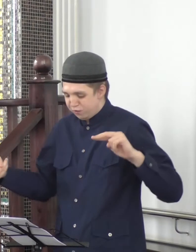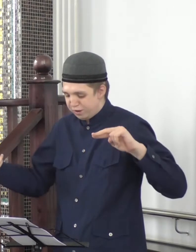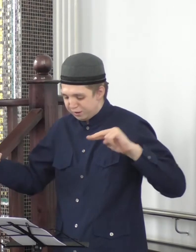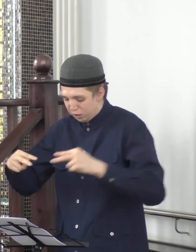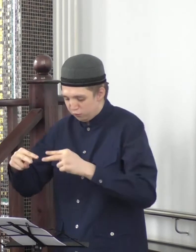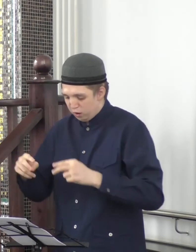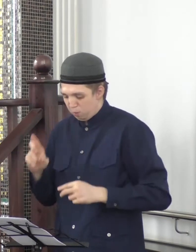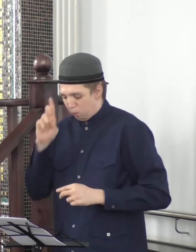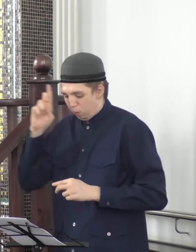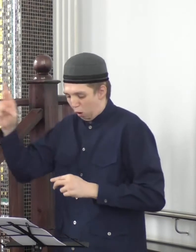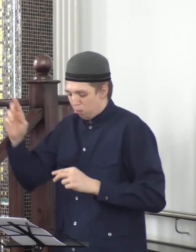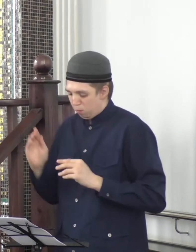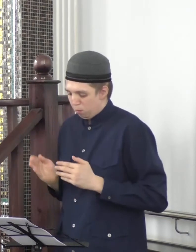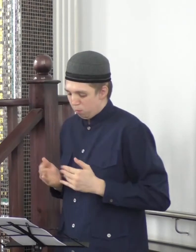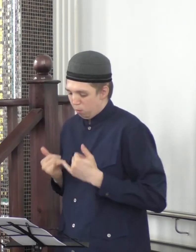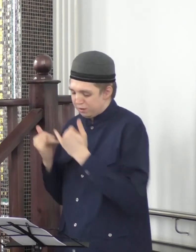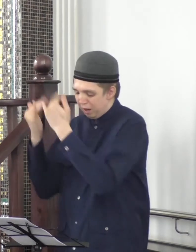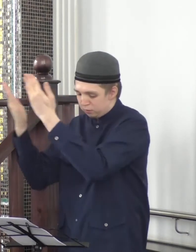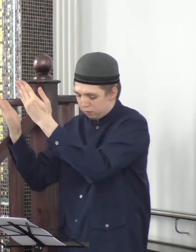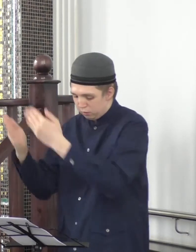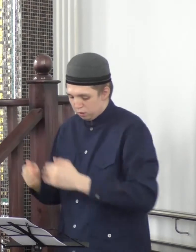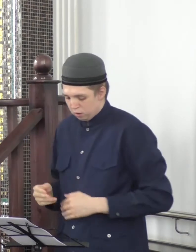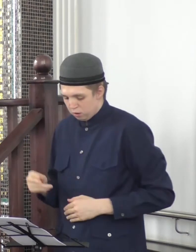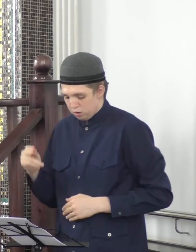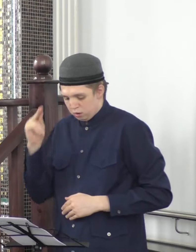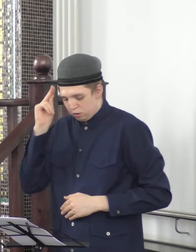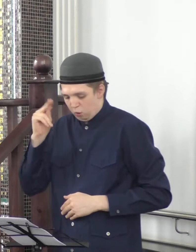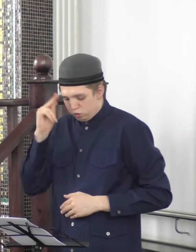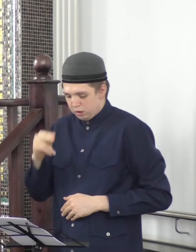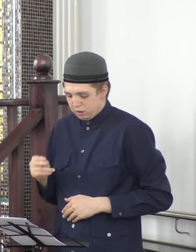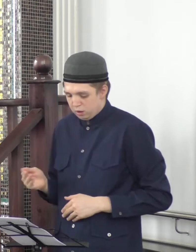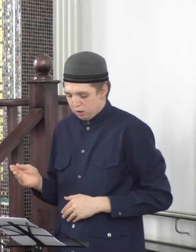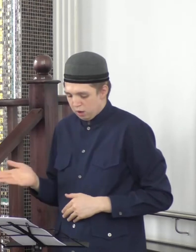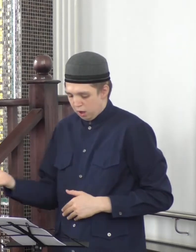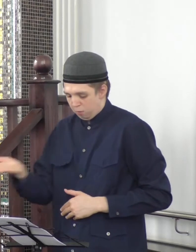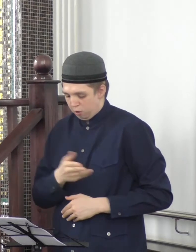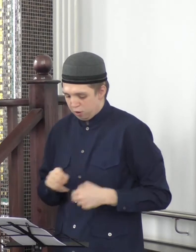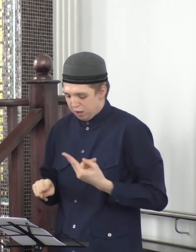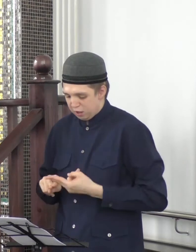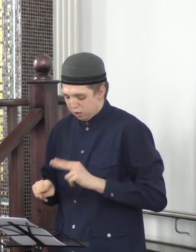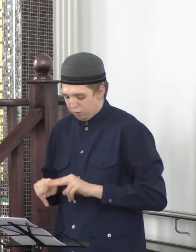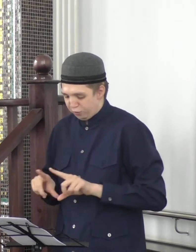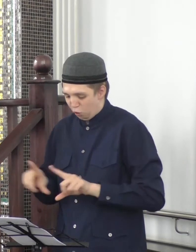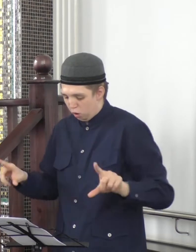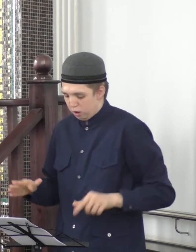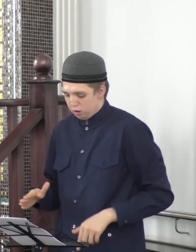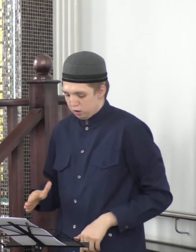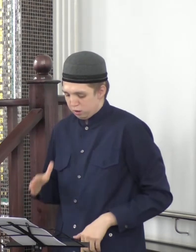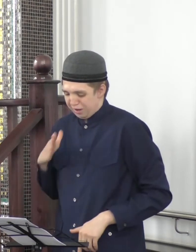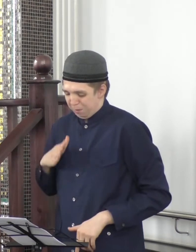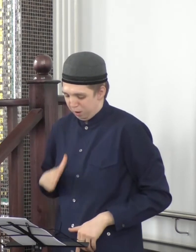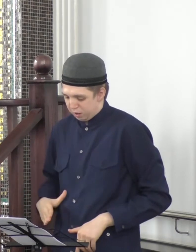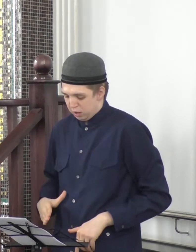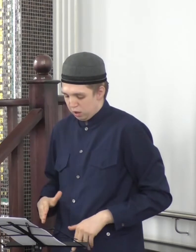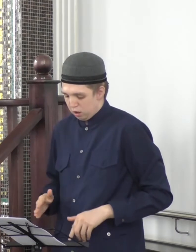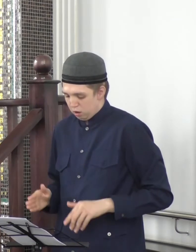белгілі. Мұқтажлар бір қайда да кетмей, Әмінә мұсылмандар ярдәмі күннән күн кеми бара.